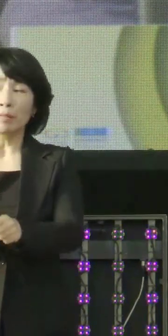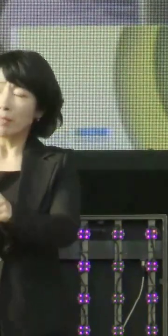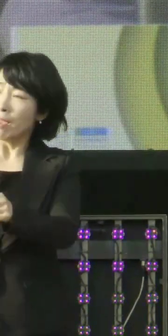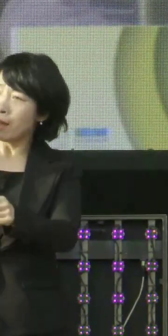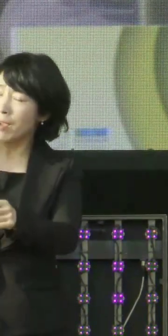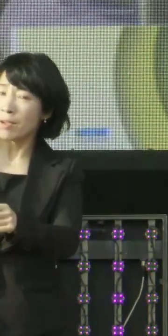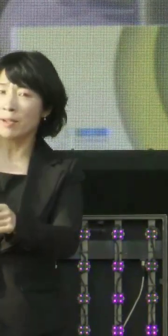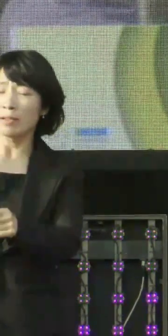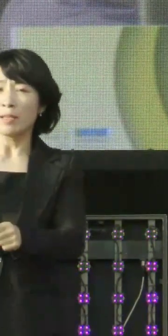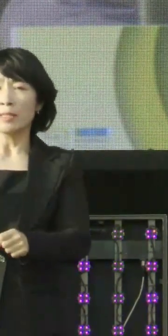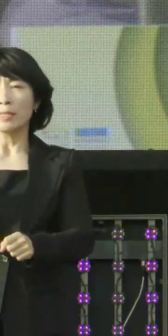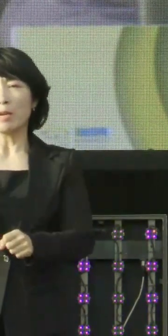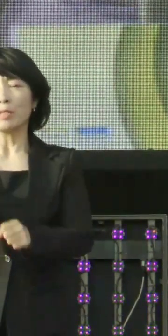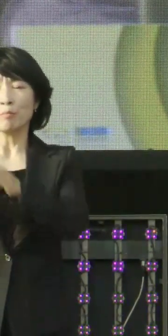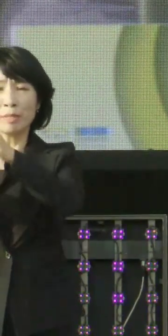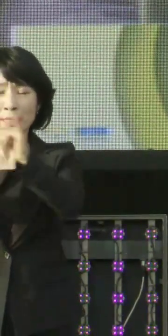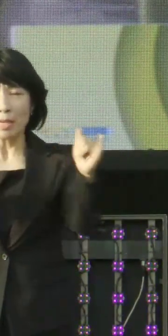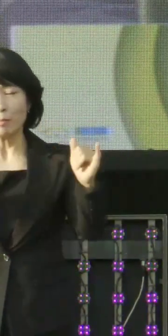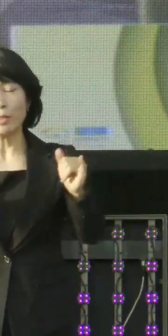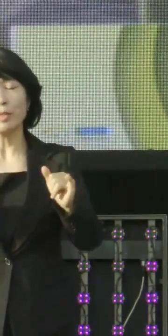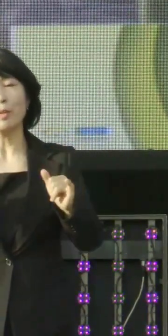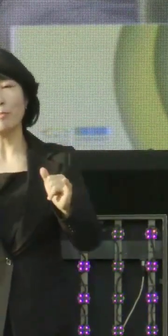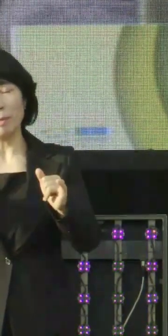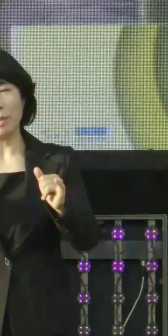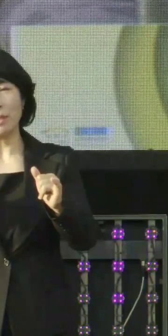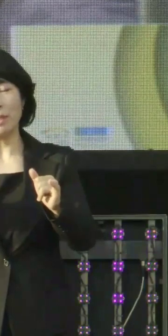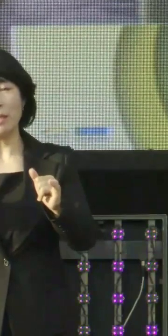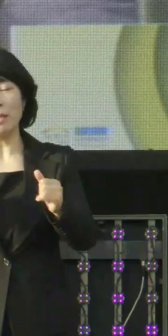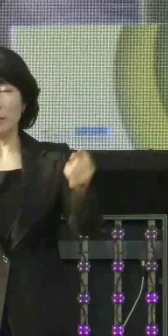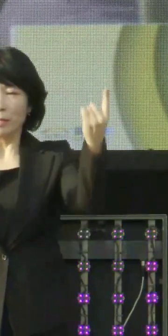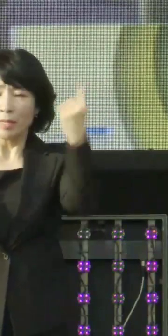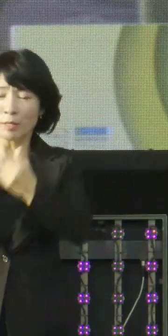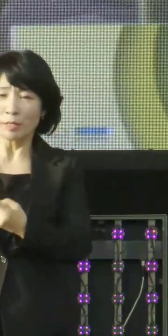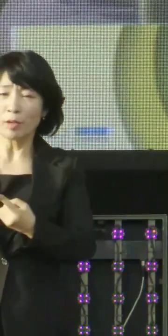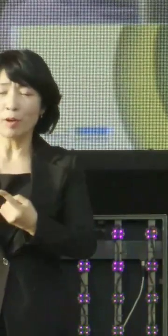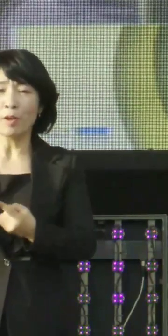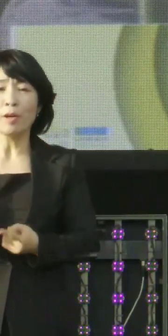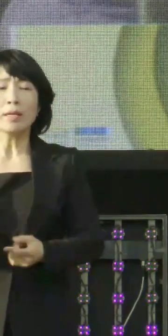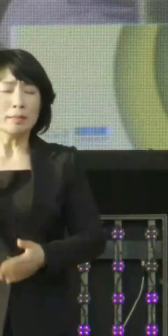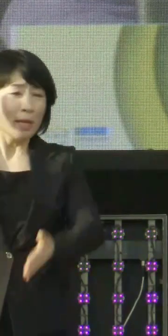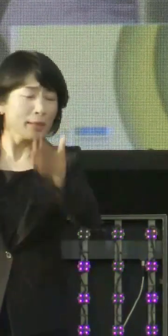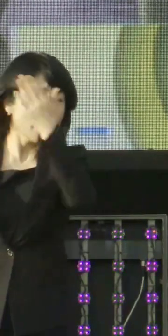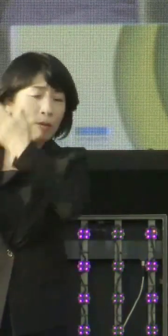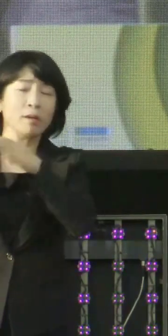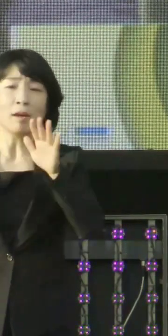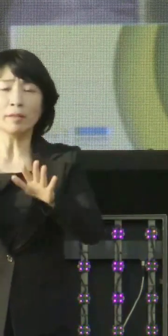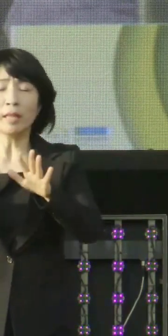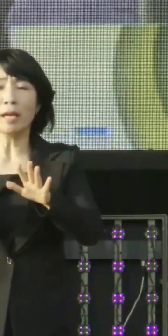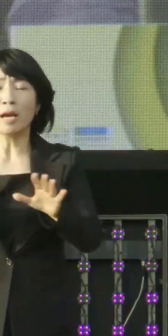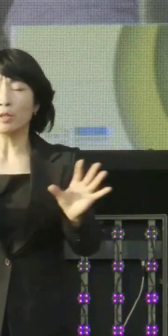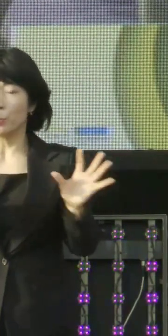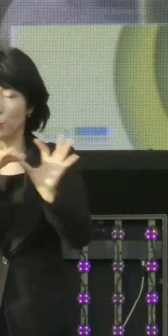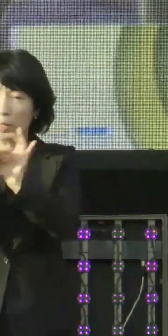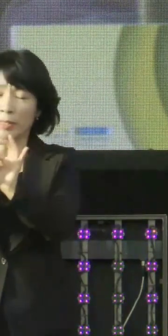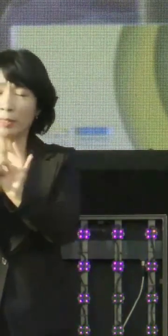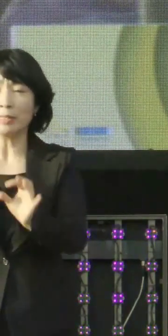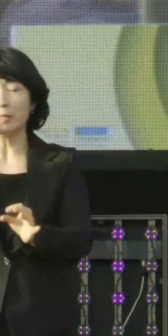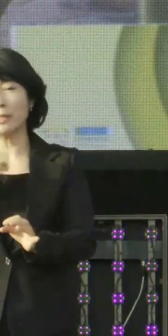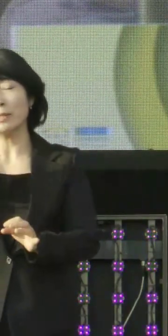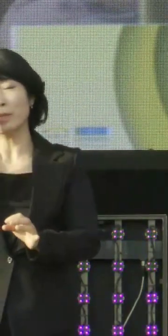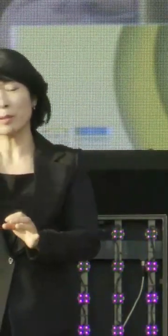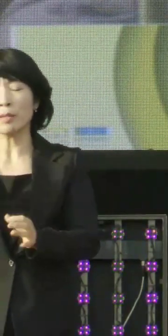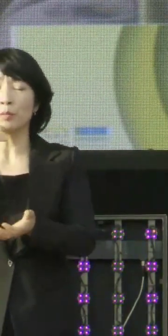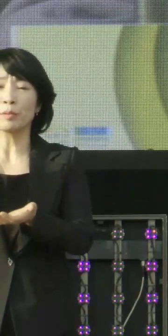해에는 30만 명의 내외국인들이 찾아 전통과 현대가 조화된 이천 도자기의